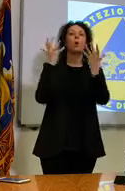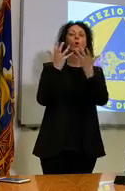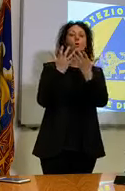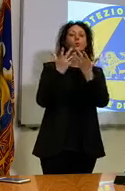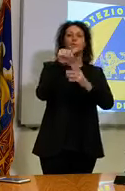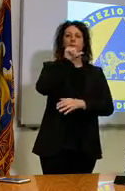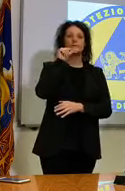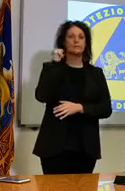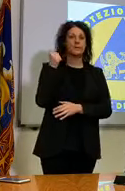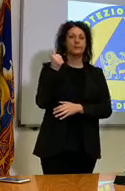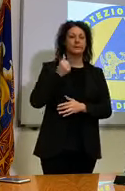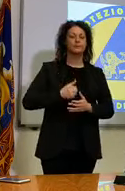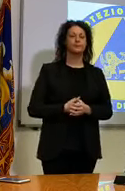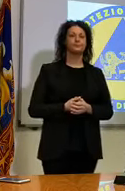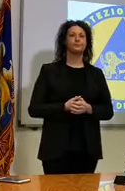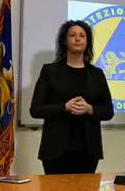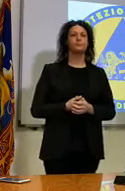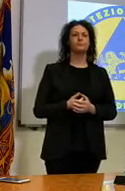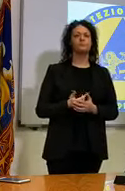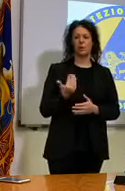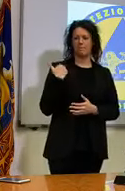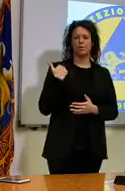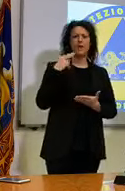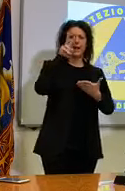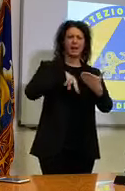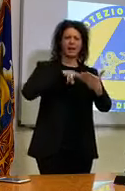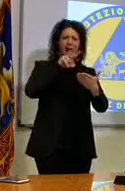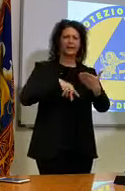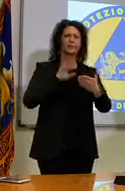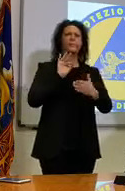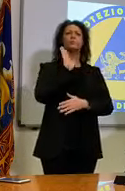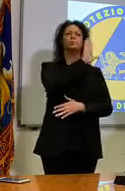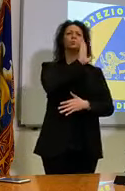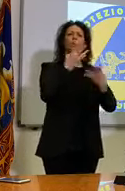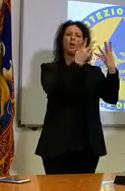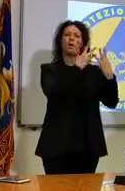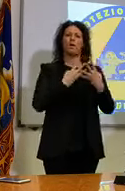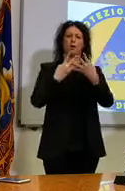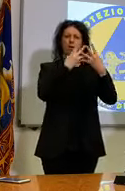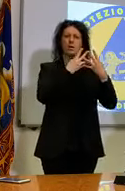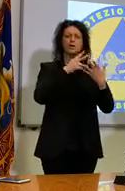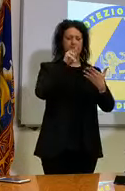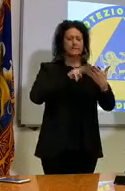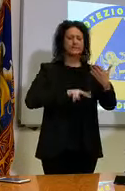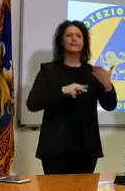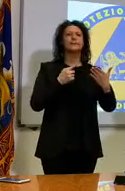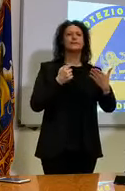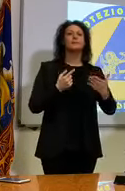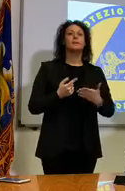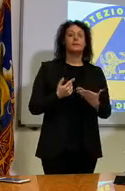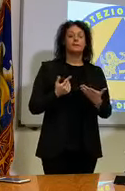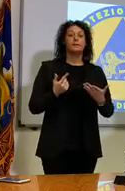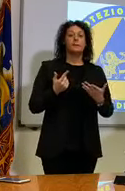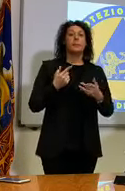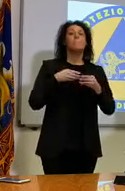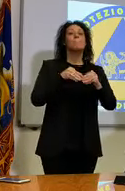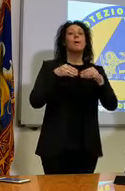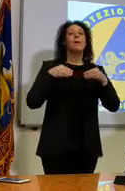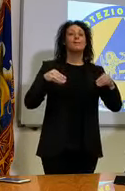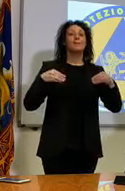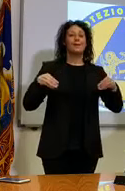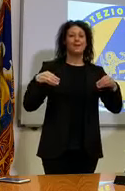Guardate, ho letto prima un rapporto fresco fresco degli Stati Uniti che davano una dimensione del